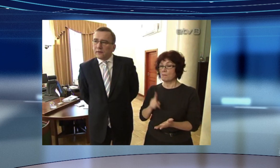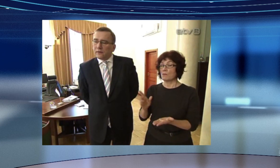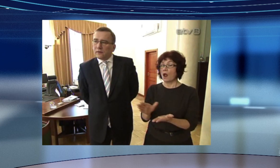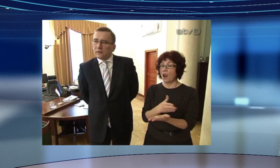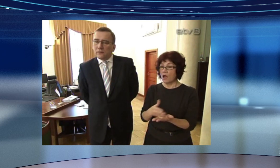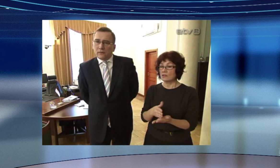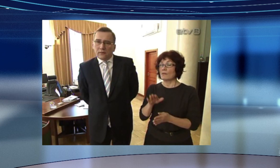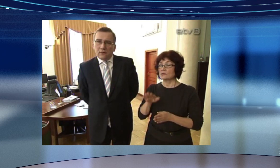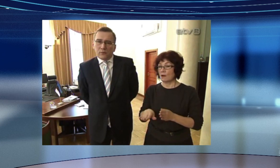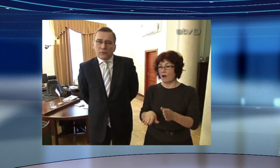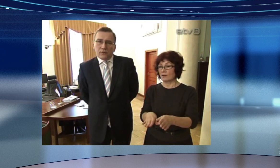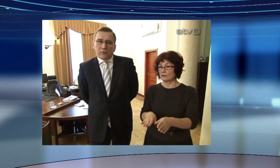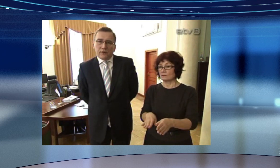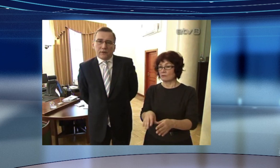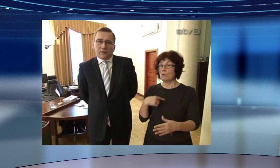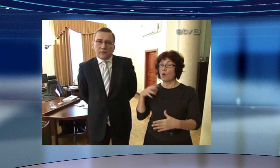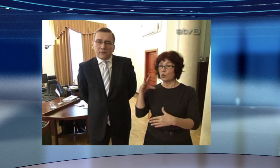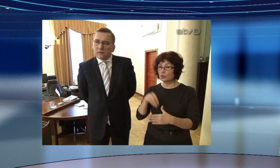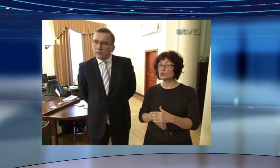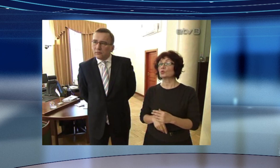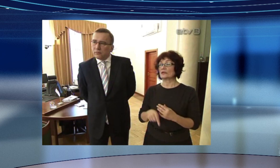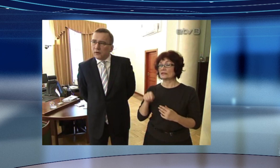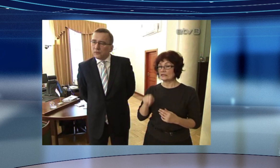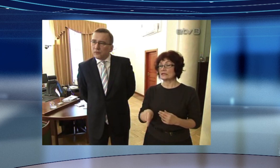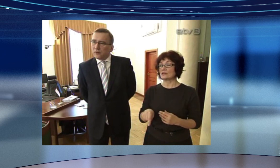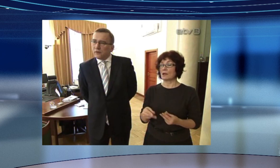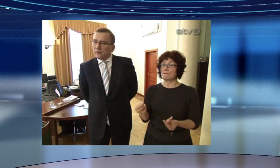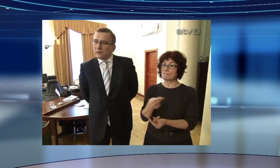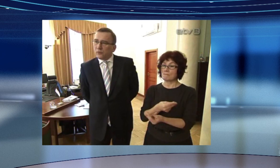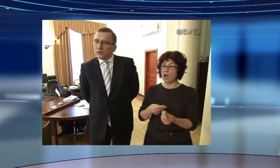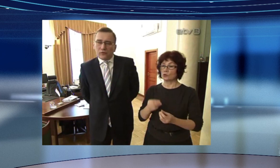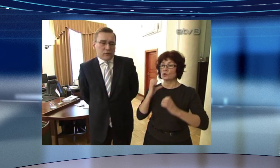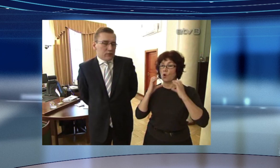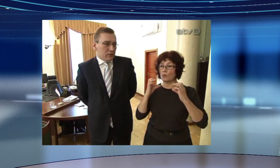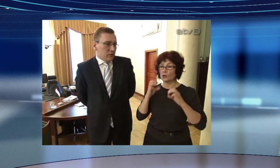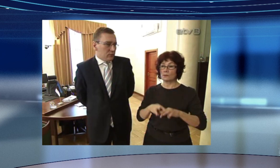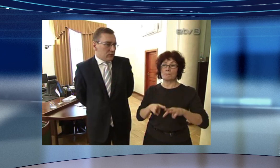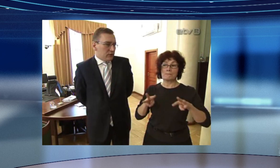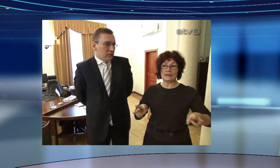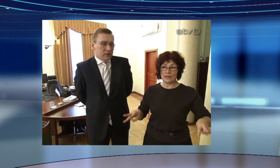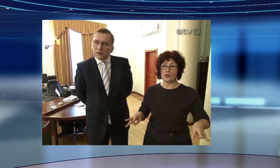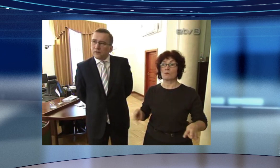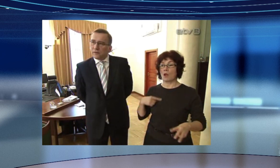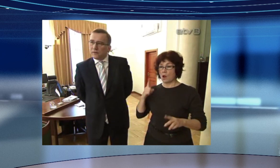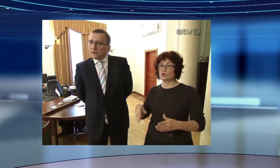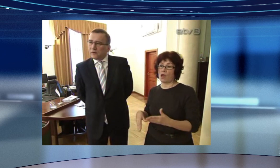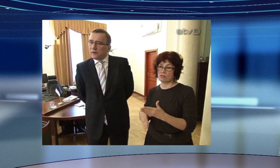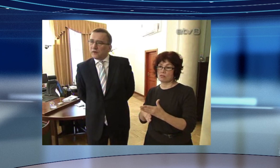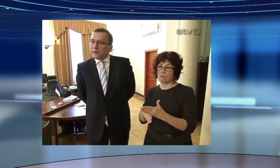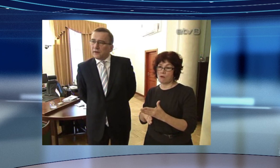lahendada ja ma usun, et me kindlasti siit majanduse ja kommunikatsiooniministeerium poolt kindlasti aitame kaasa, et see ei ole riigil